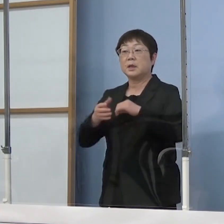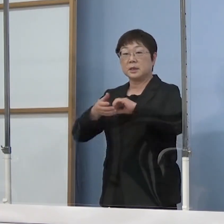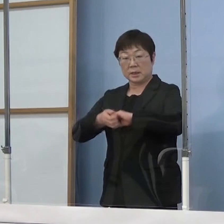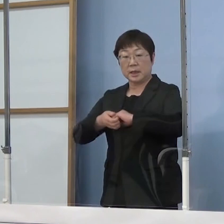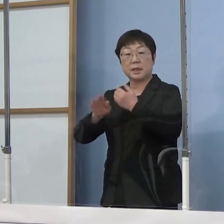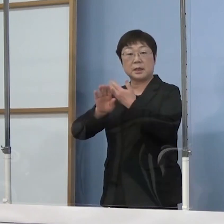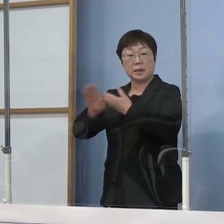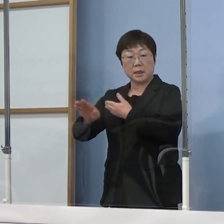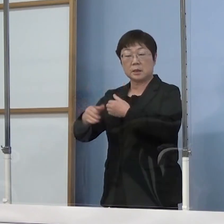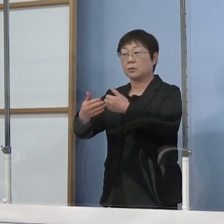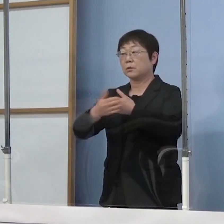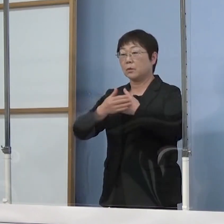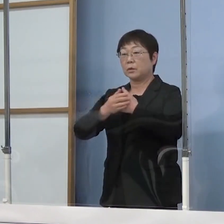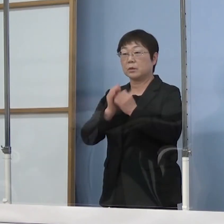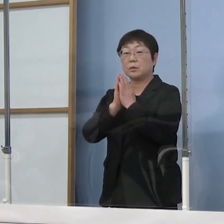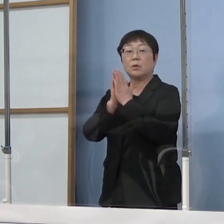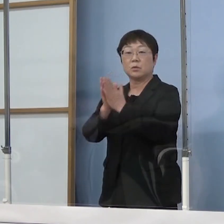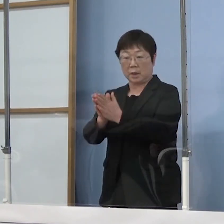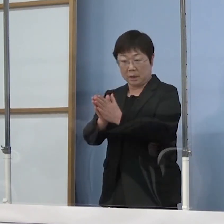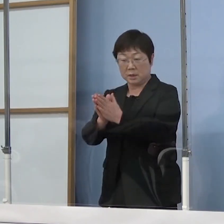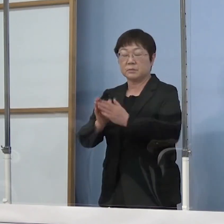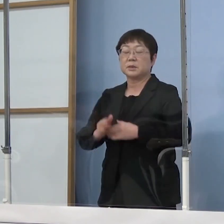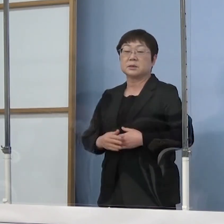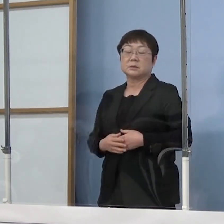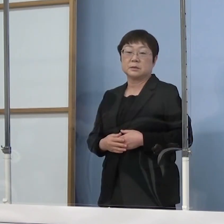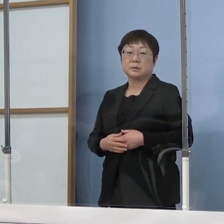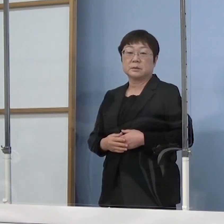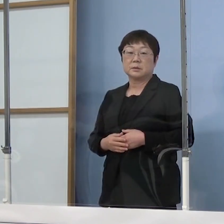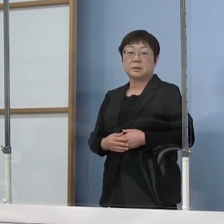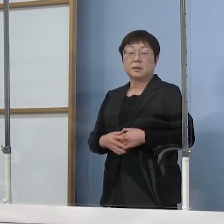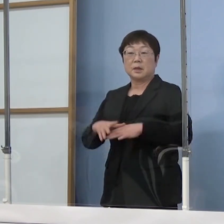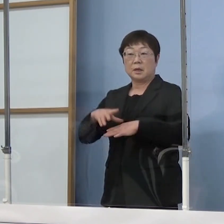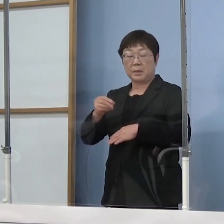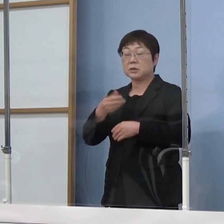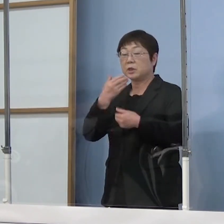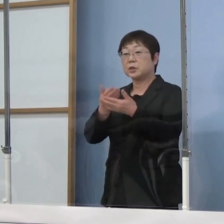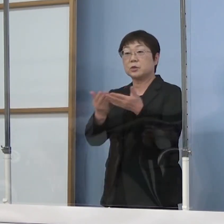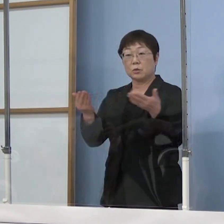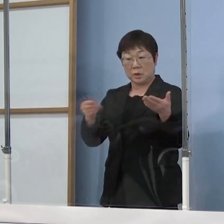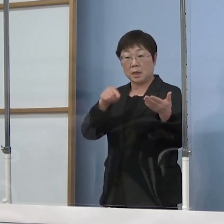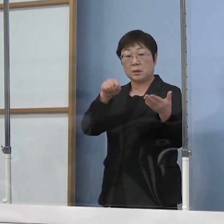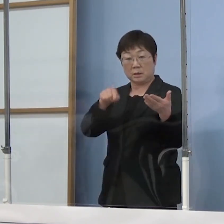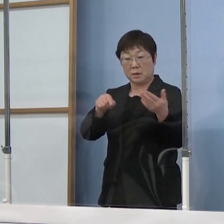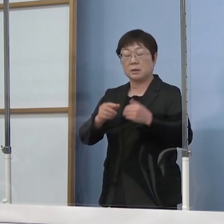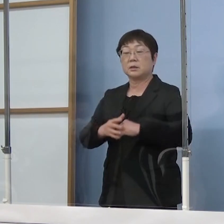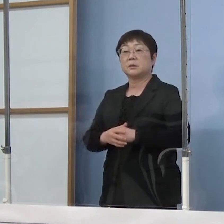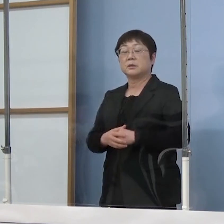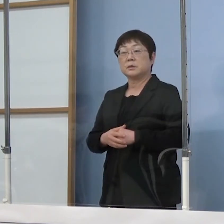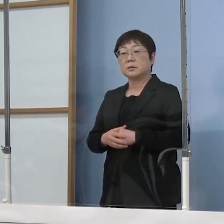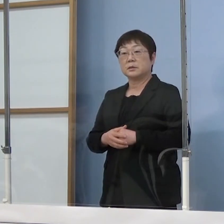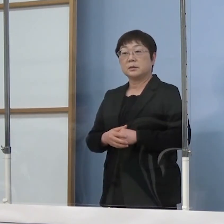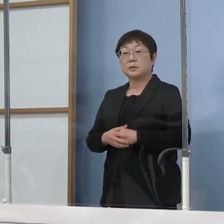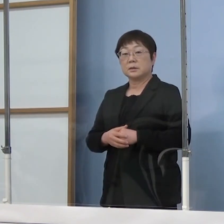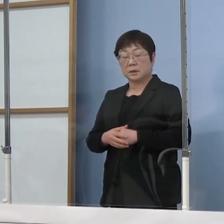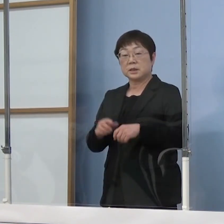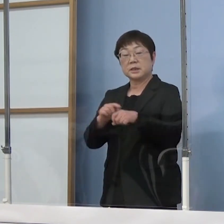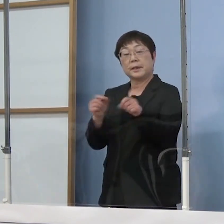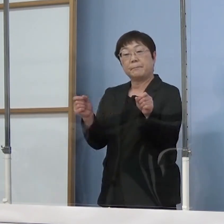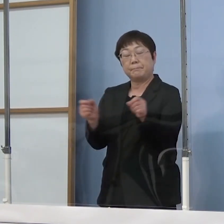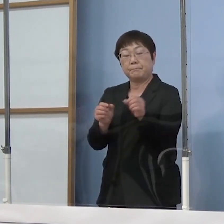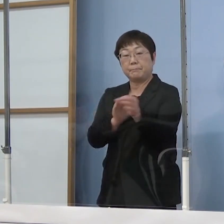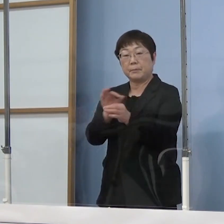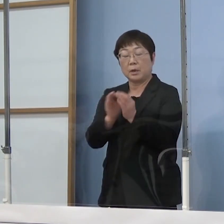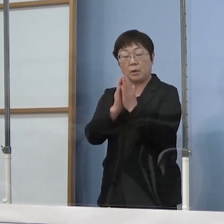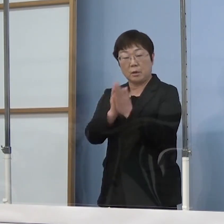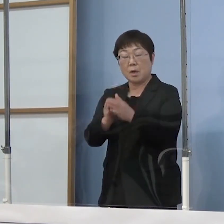以下のご協力よろしくお願いを申し上げます。まずは飲食店における時短の要請